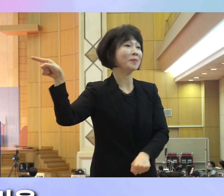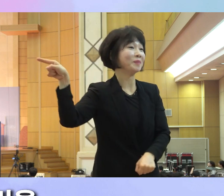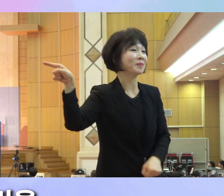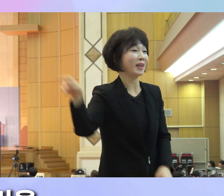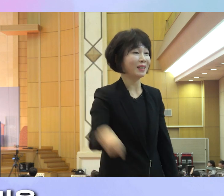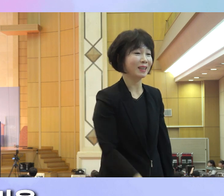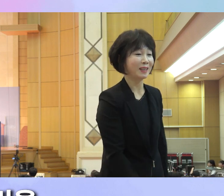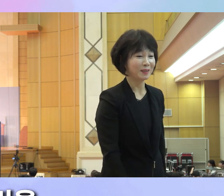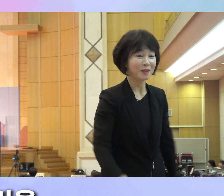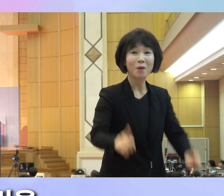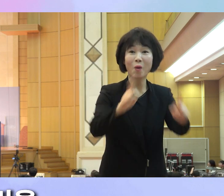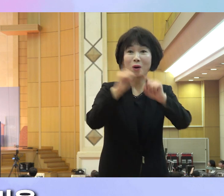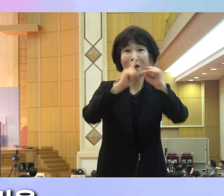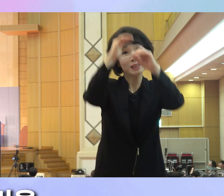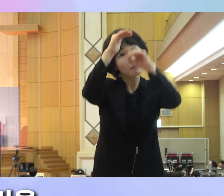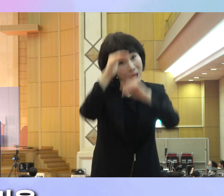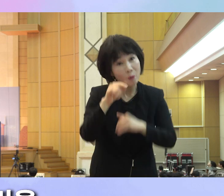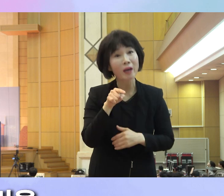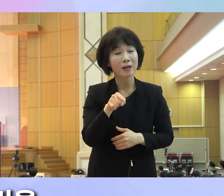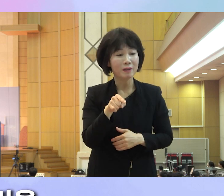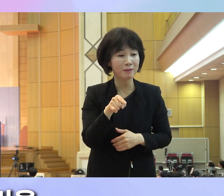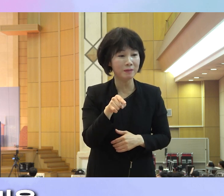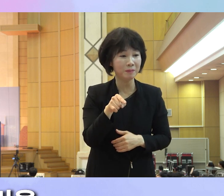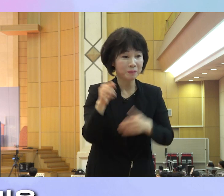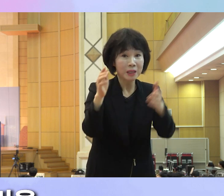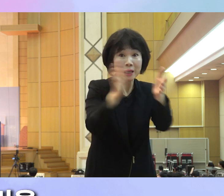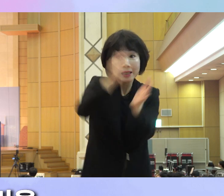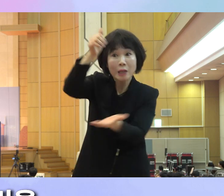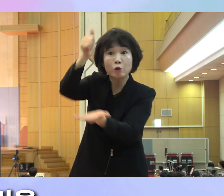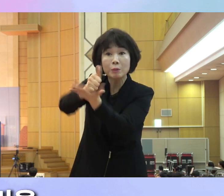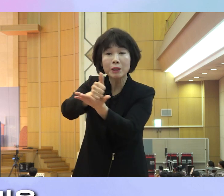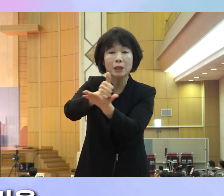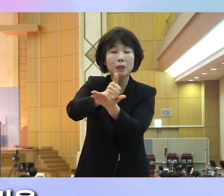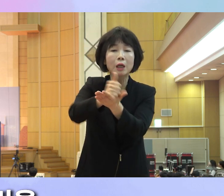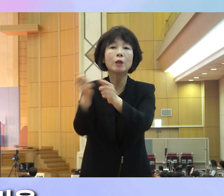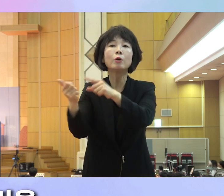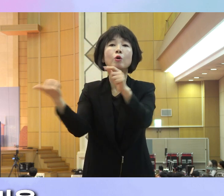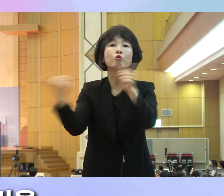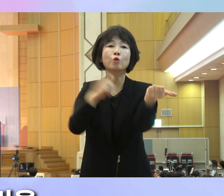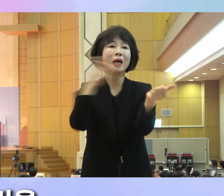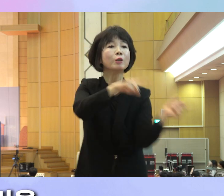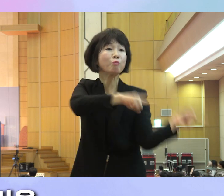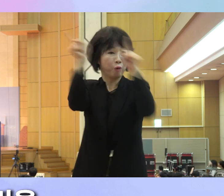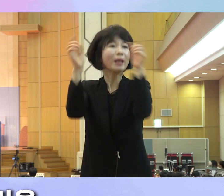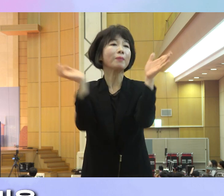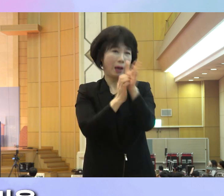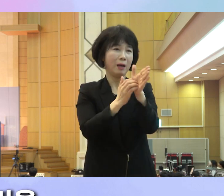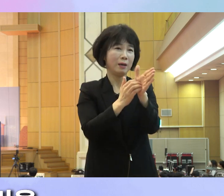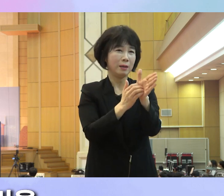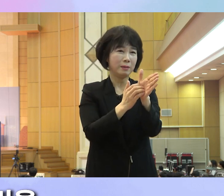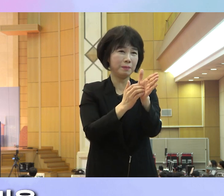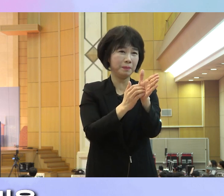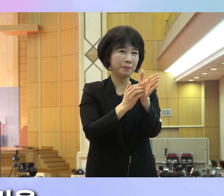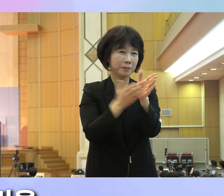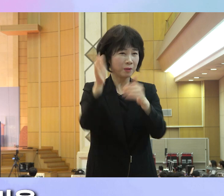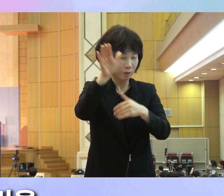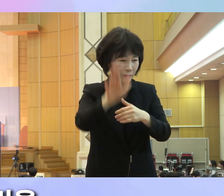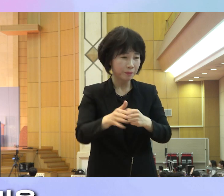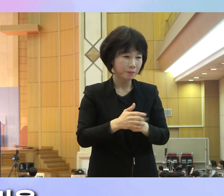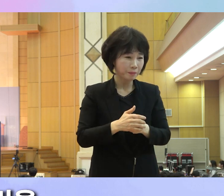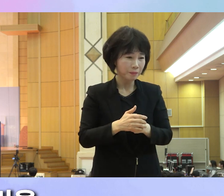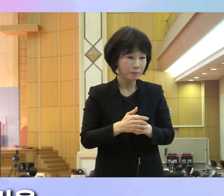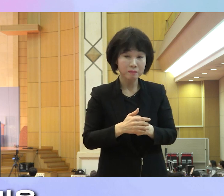본문 말씀에 나와 있듯이 예수님이 부활하셨다라는 것이고, 그럼에도